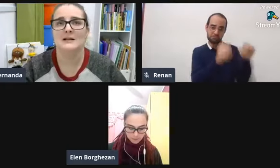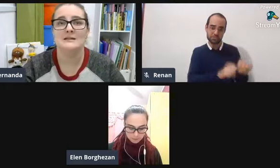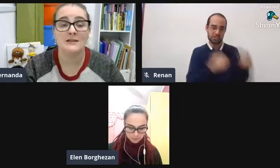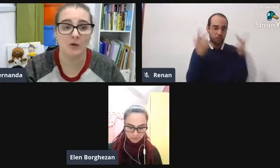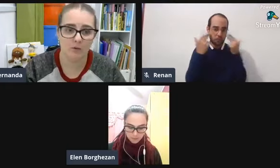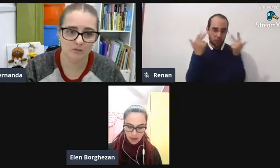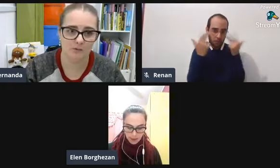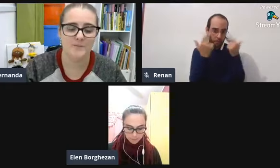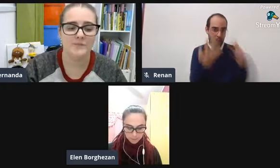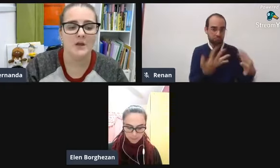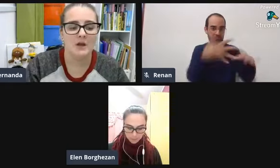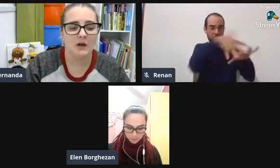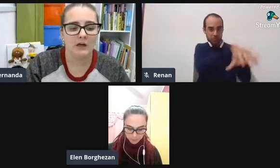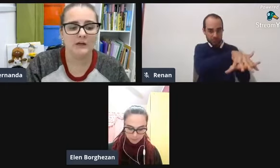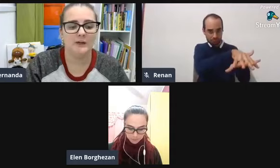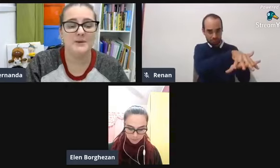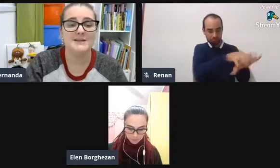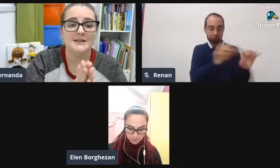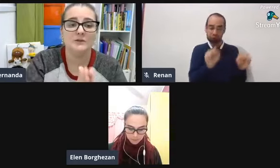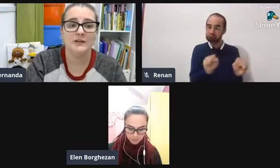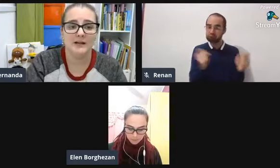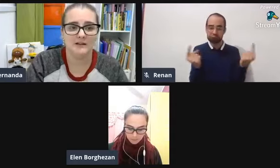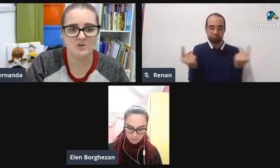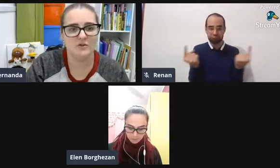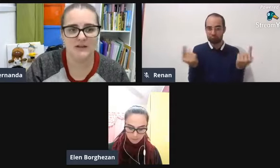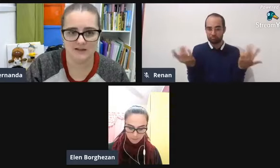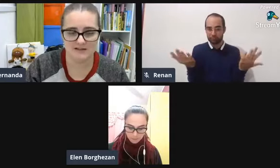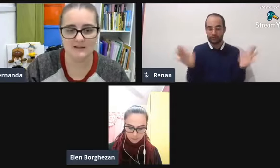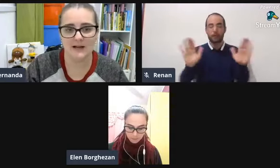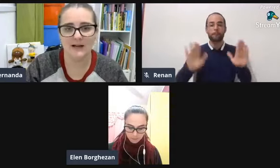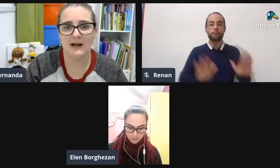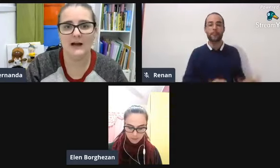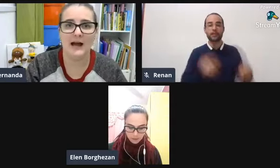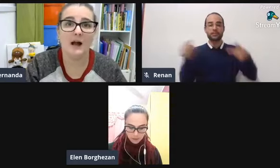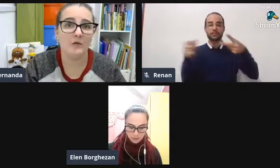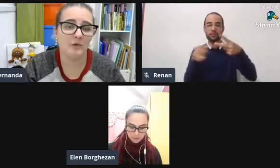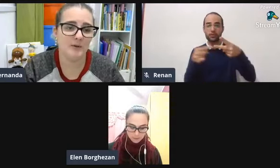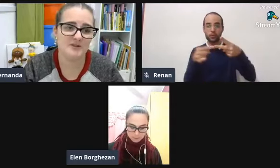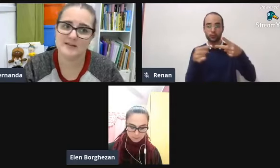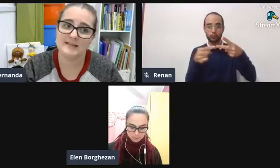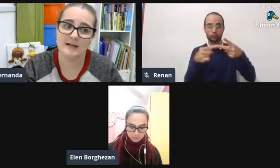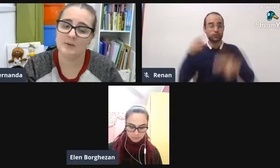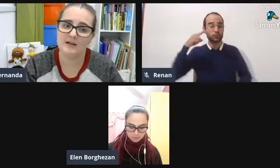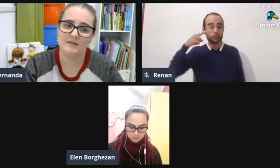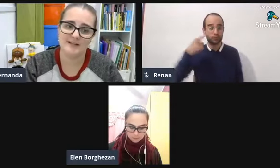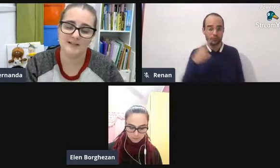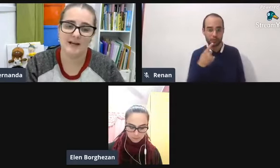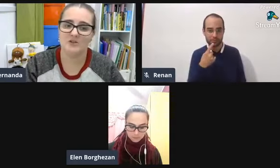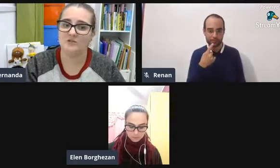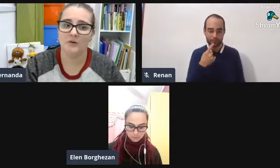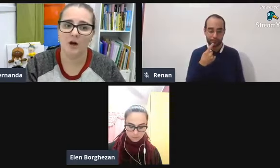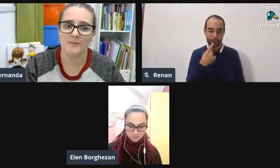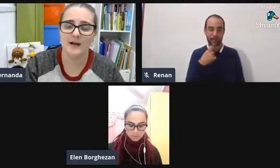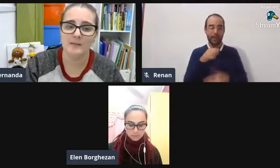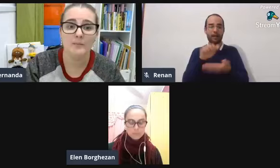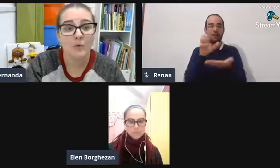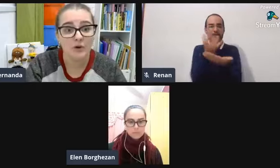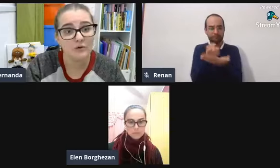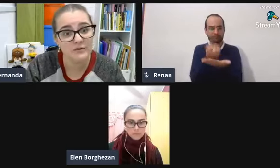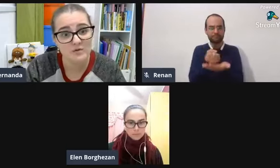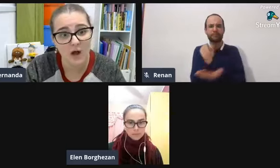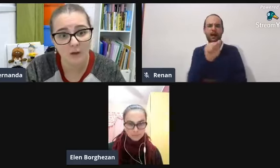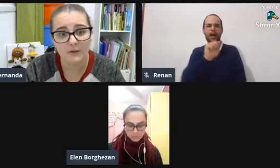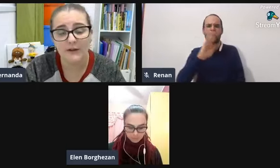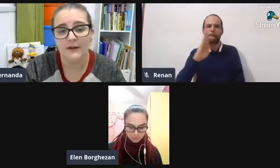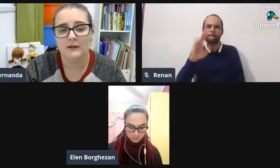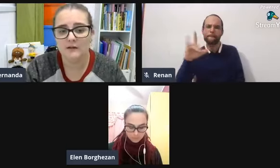situações. Segundo, pensando na área da surdez, né? A alfabetização, ela vai se dar de forma